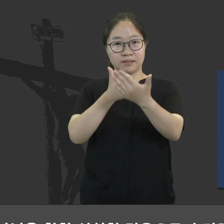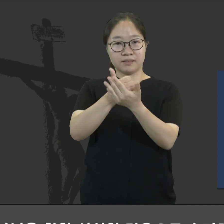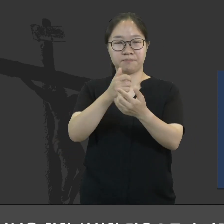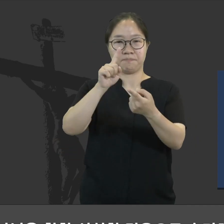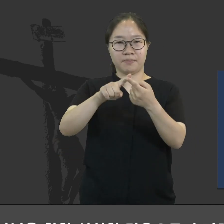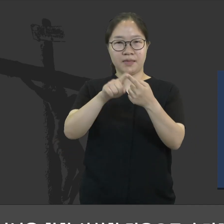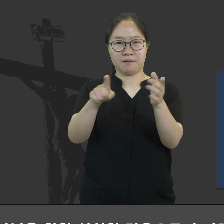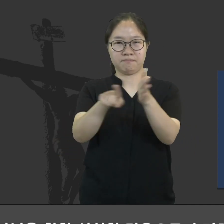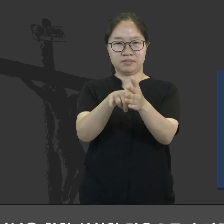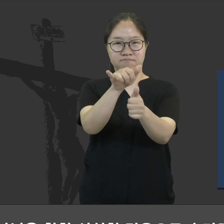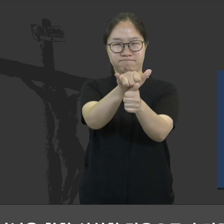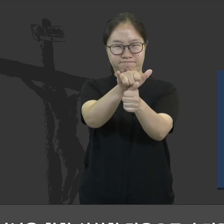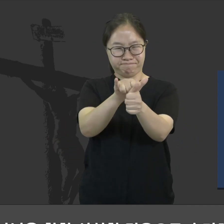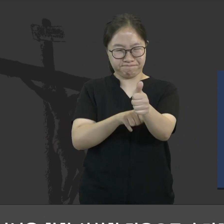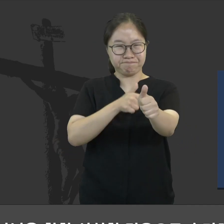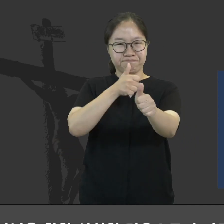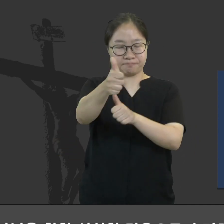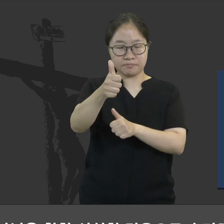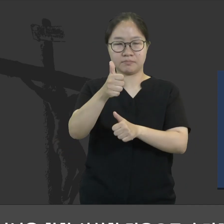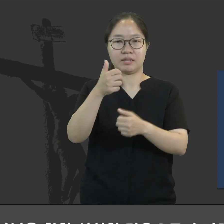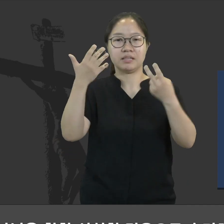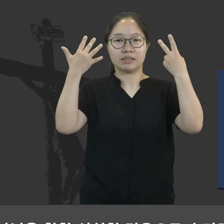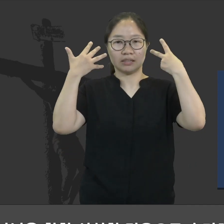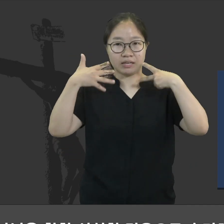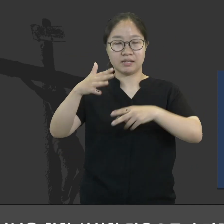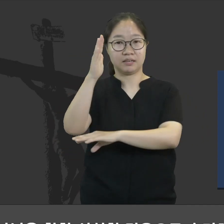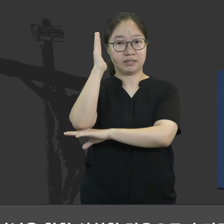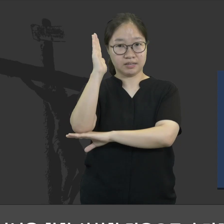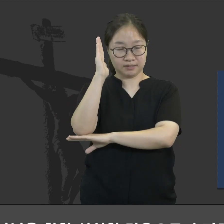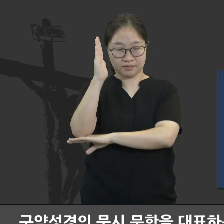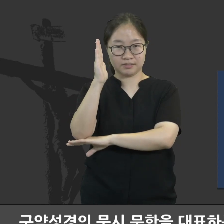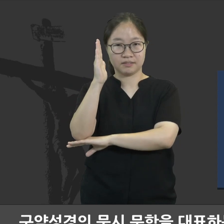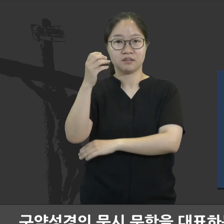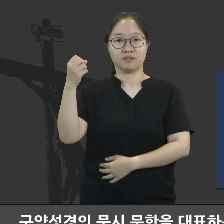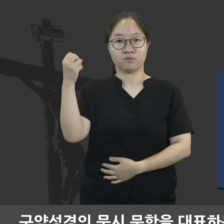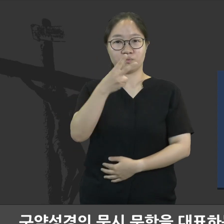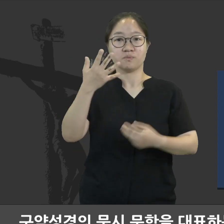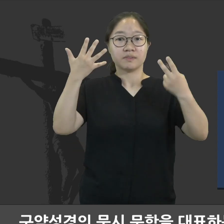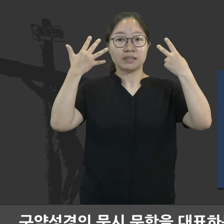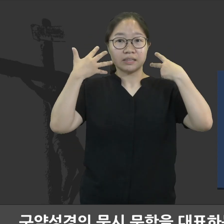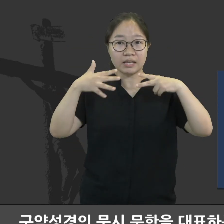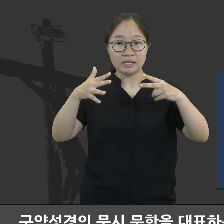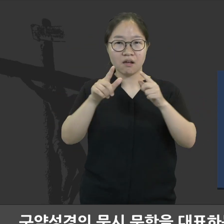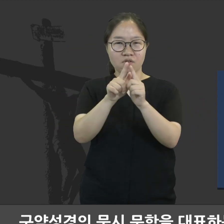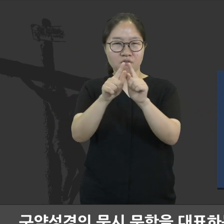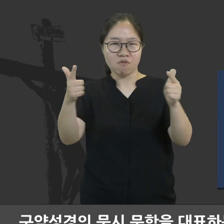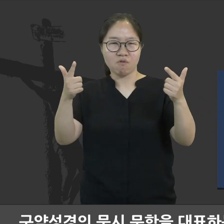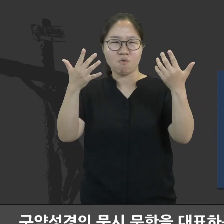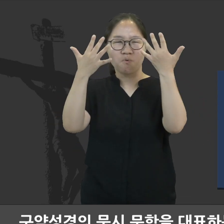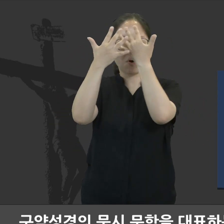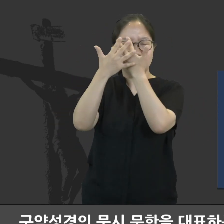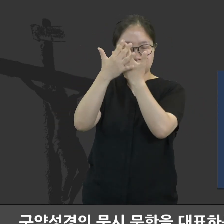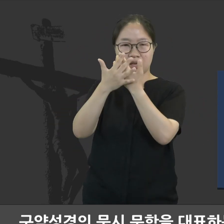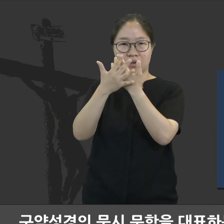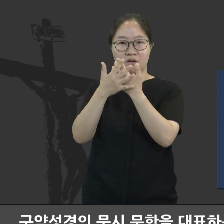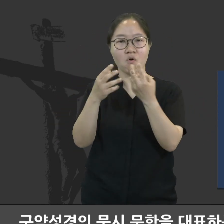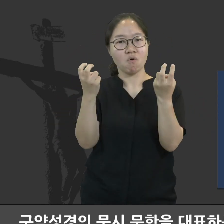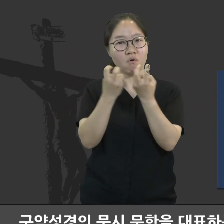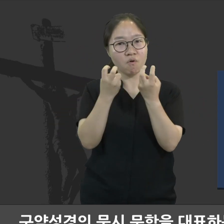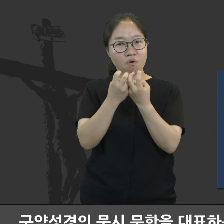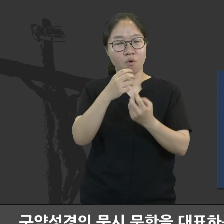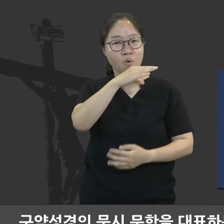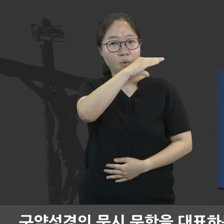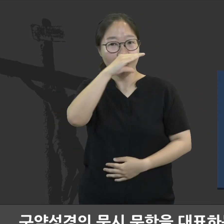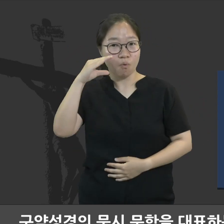향한 신실한 믿음으로 승리하는 다니엘의 이야기를 살펴보며 구약 성경의 묵시문학을 대표하는 다니엘의